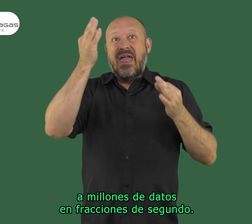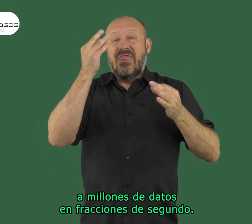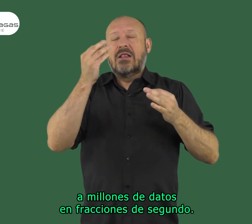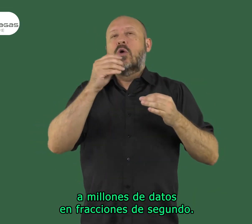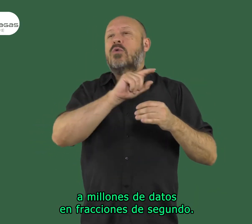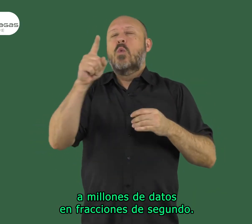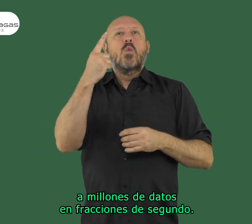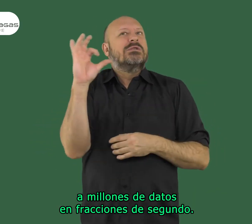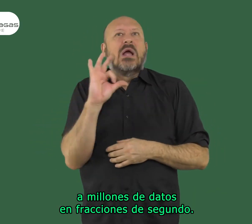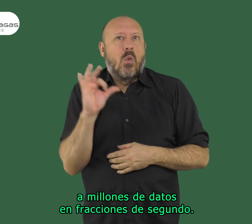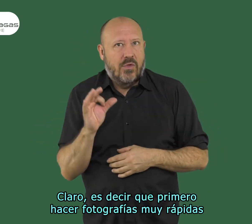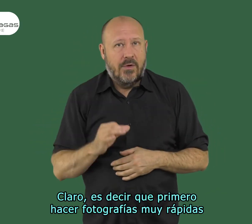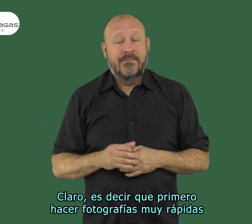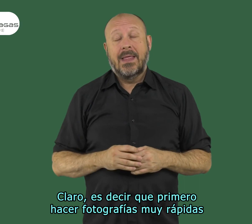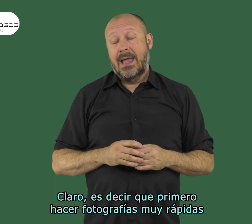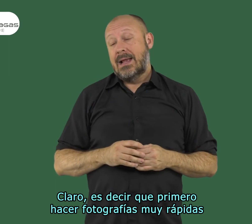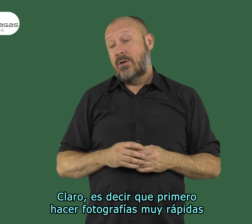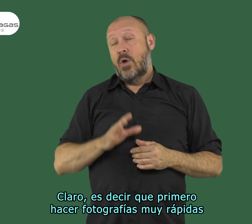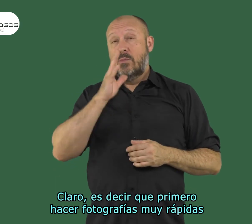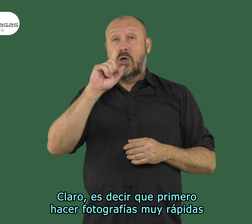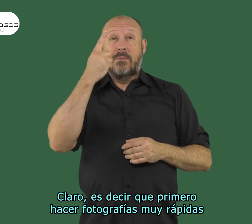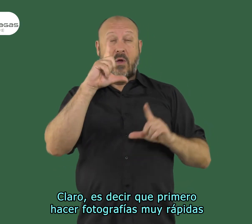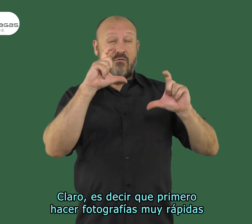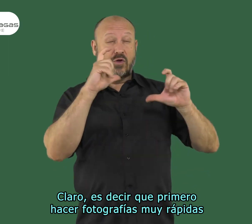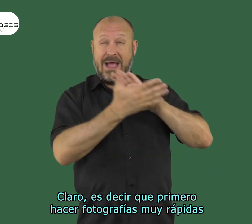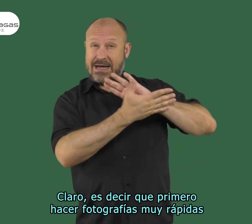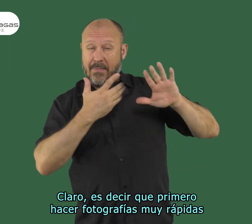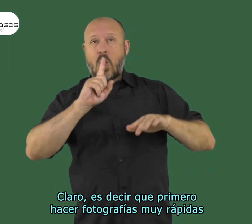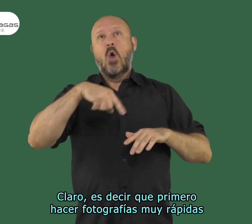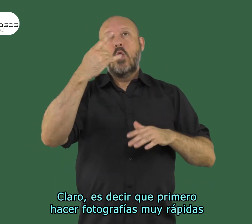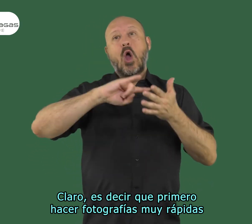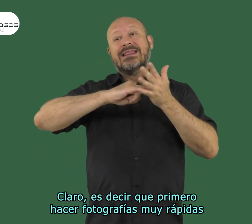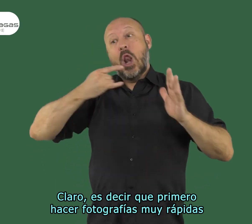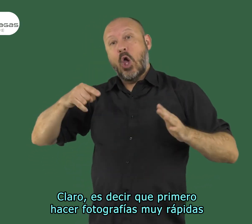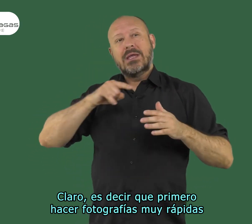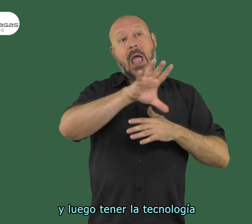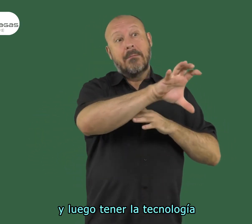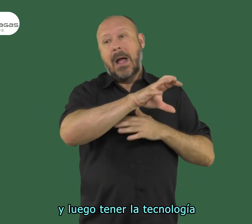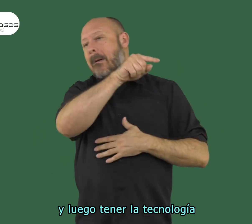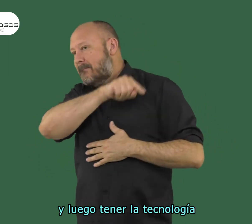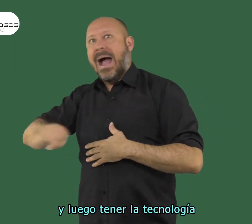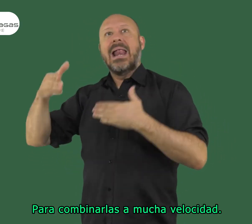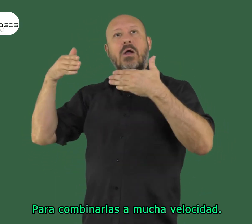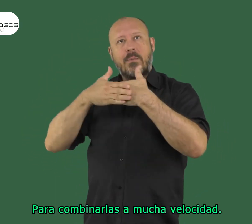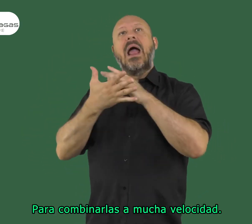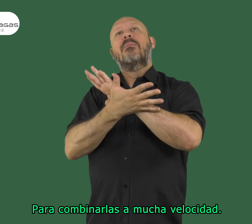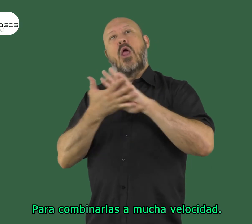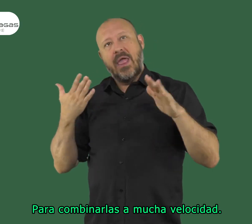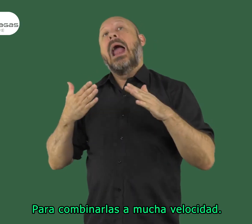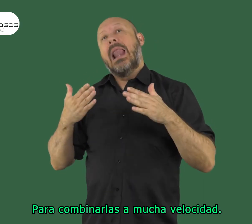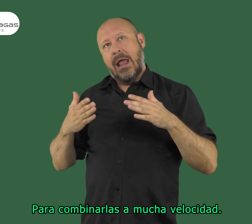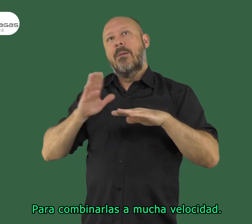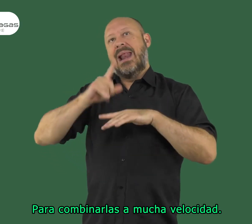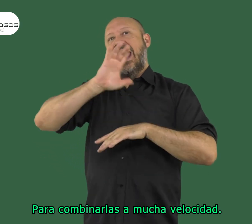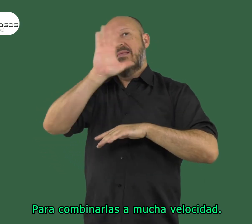millones de datos en fracciones de segundo. Sí, es la clave. Decir que primero hacer fotografías muy rápidas y luego tener la tecnología para